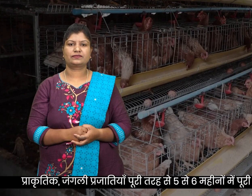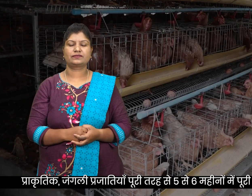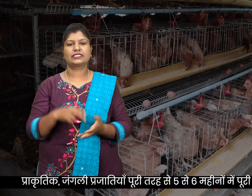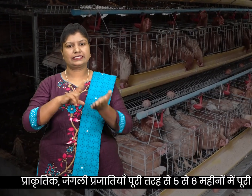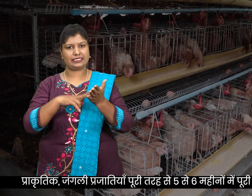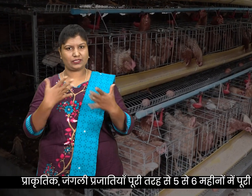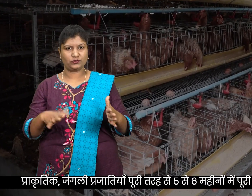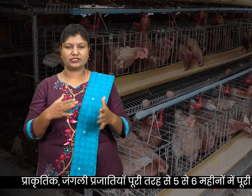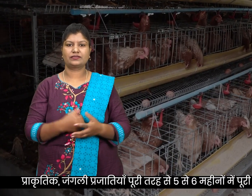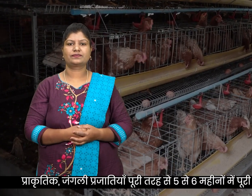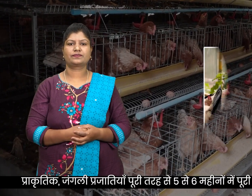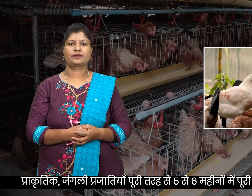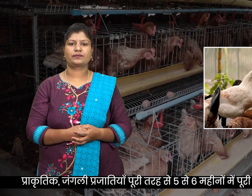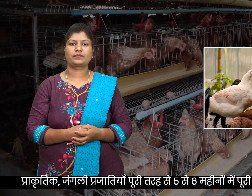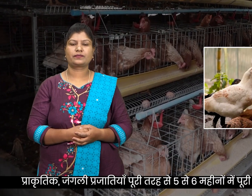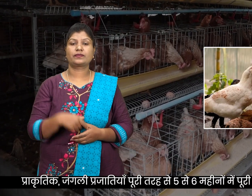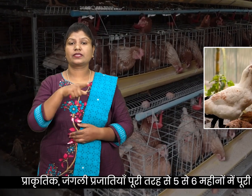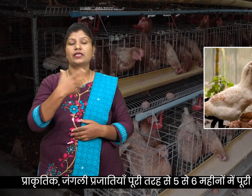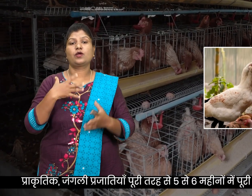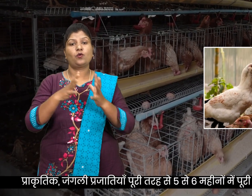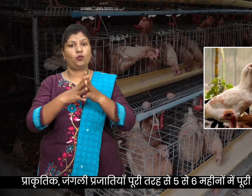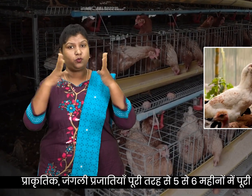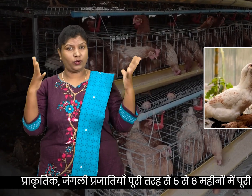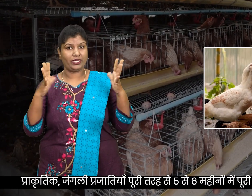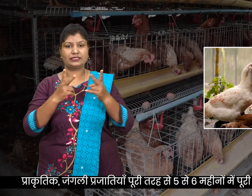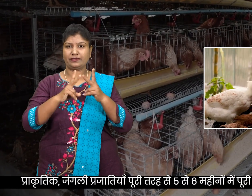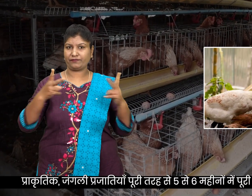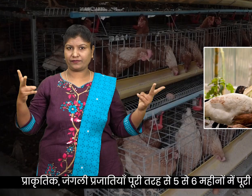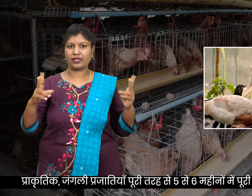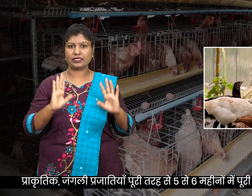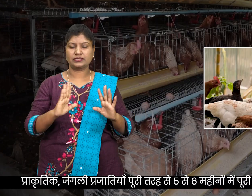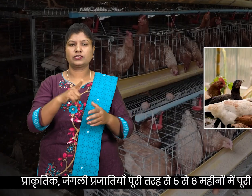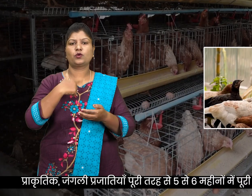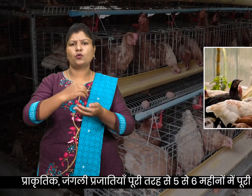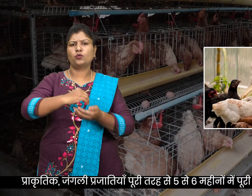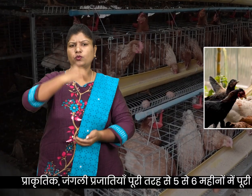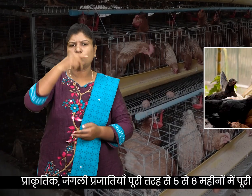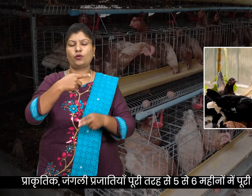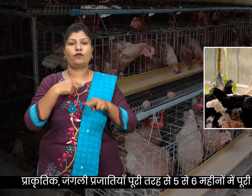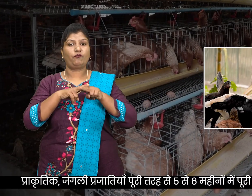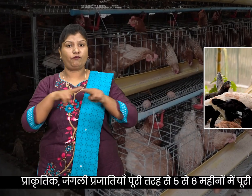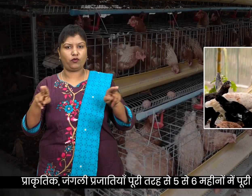प्राकृतिक जंगली प्रजातियों पूरी तरह से 5 से 6 महीने में पूरी तरह के विकसित होती है,